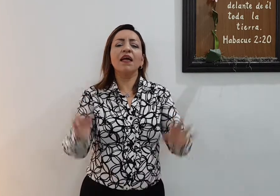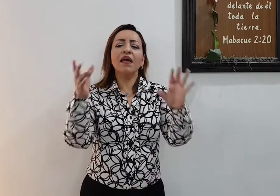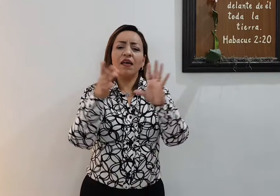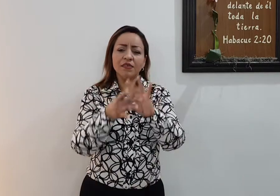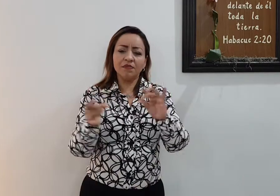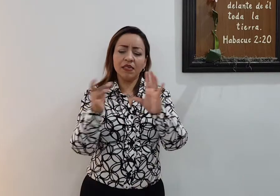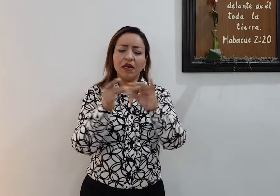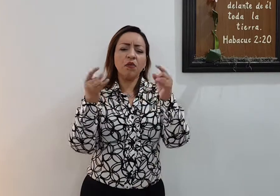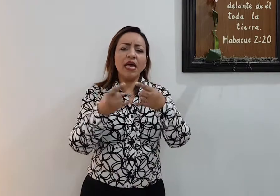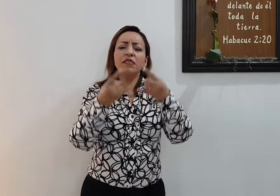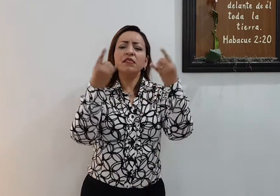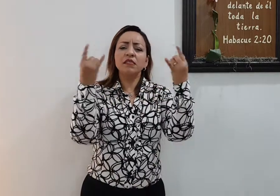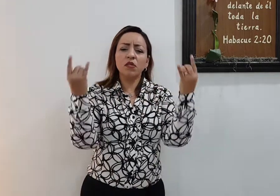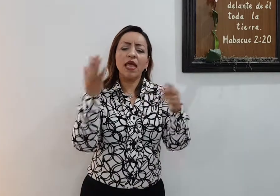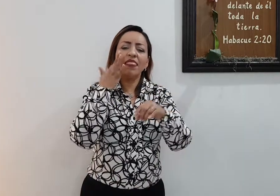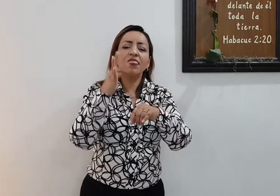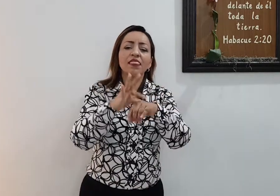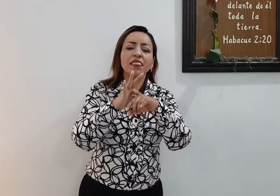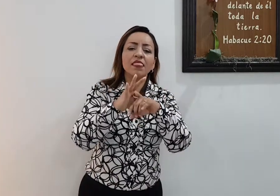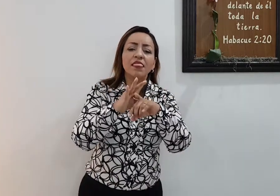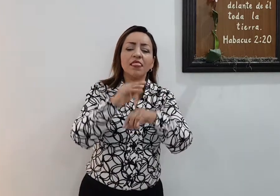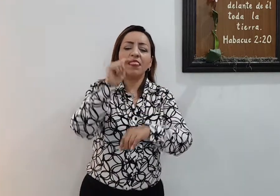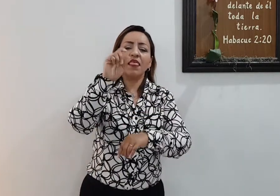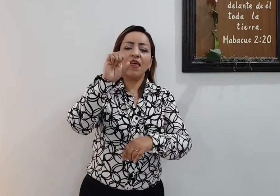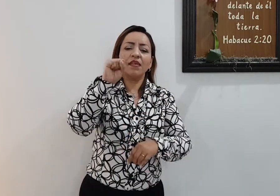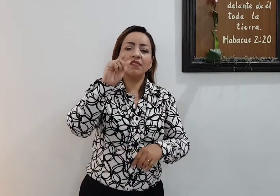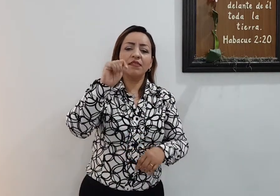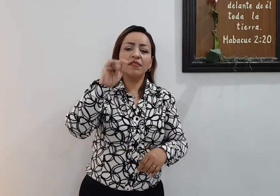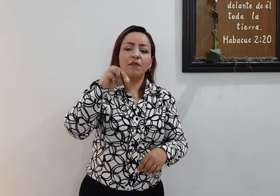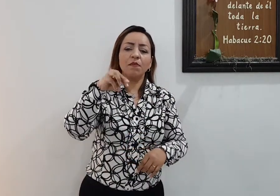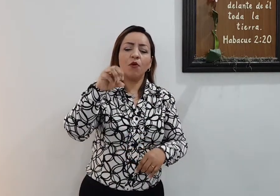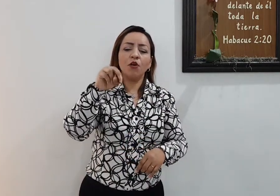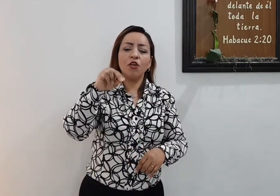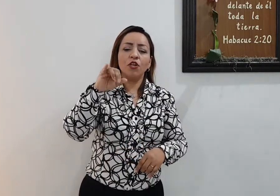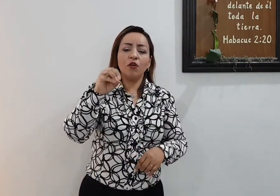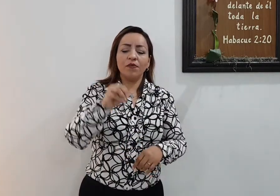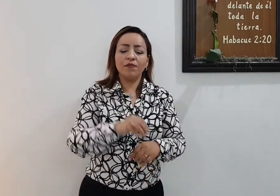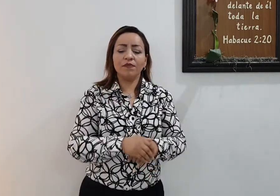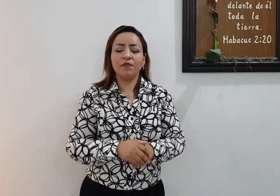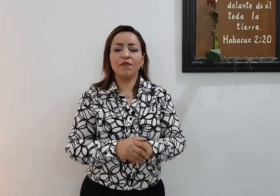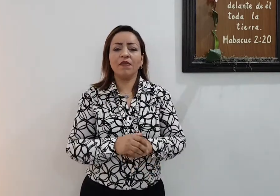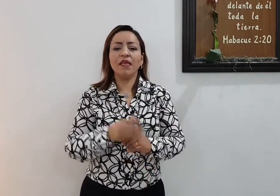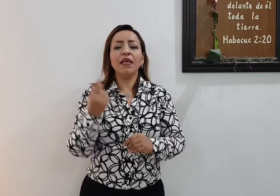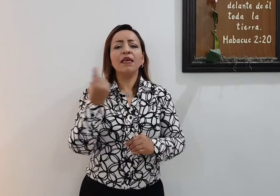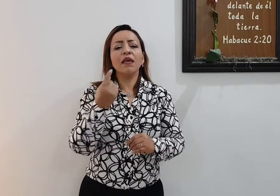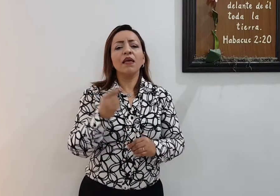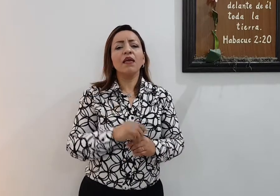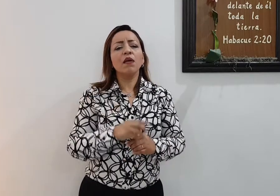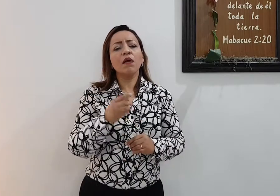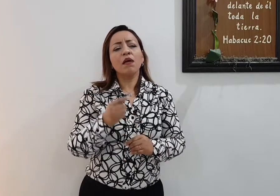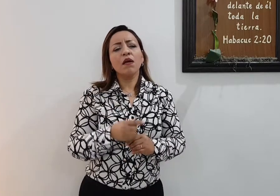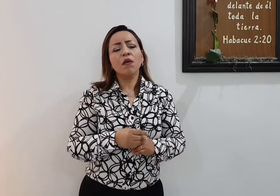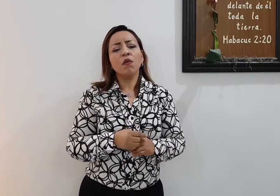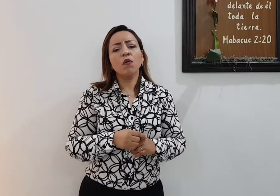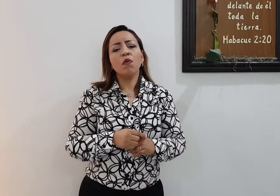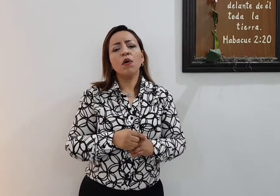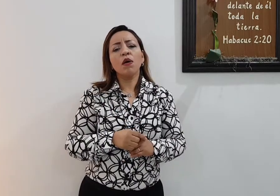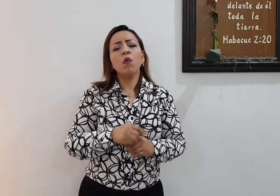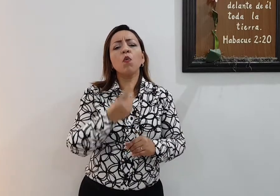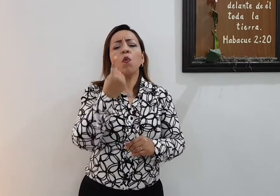la figura paterna, es la primera imagen que un niño tiene de Dios. ¿Por